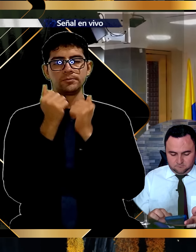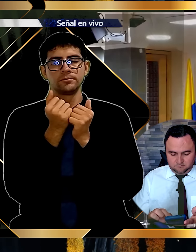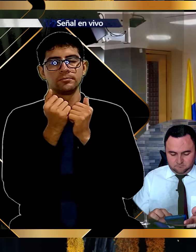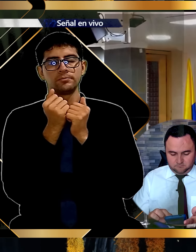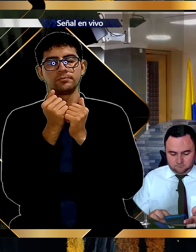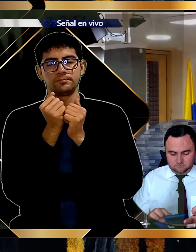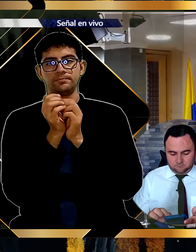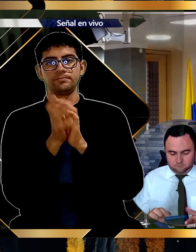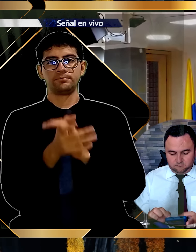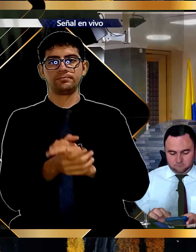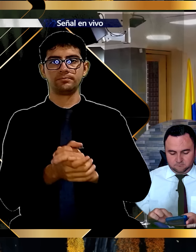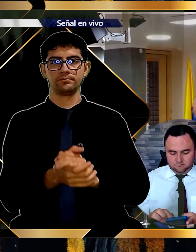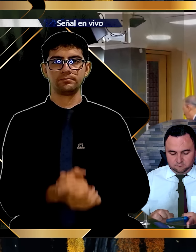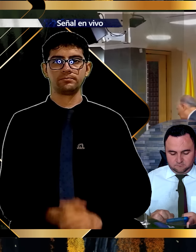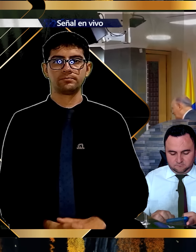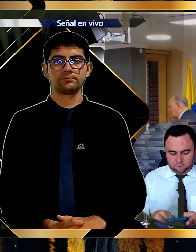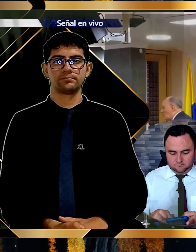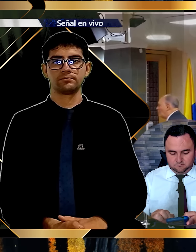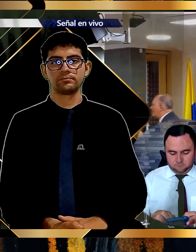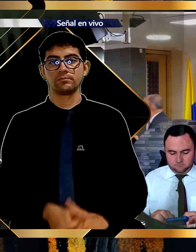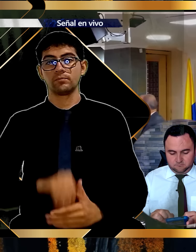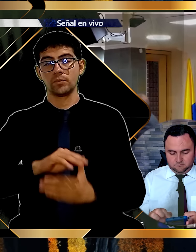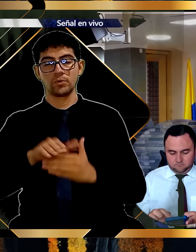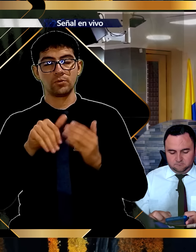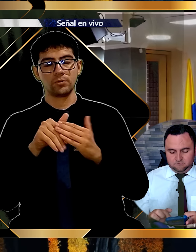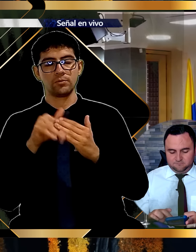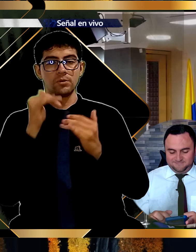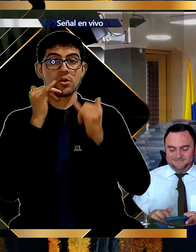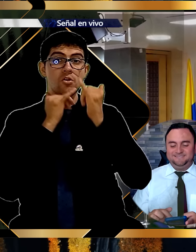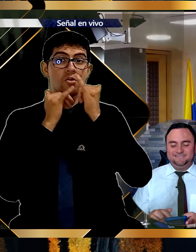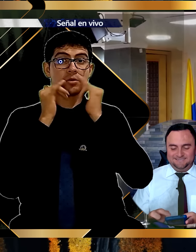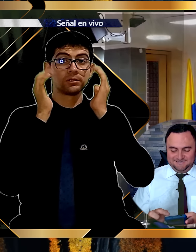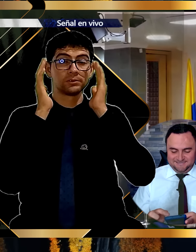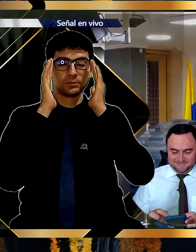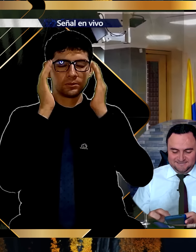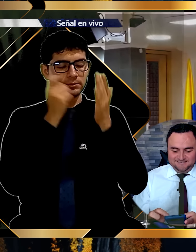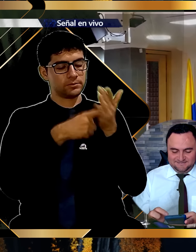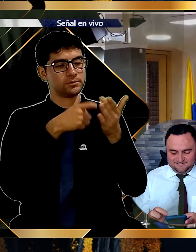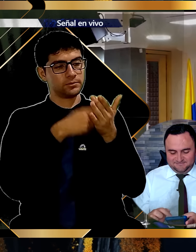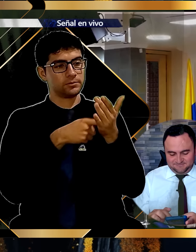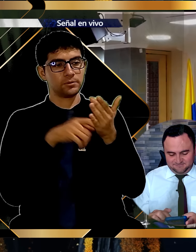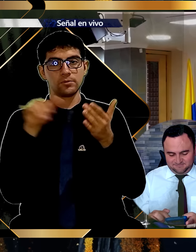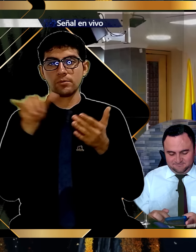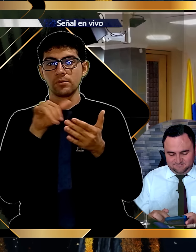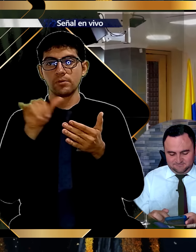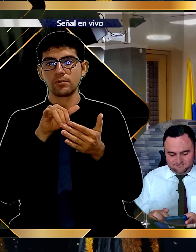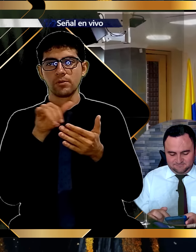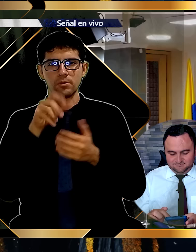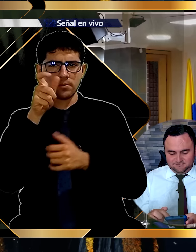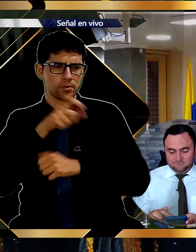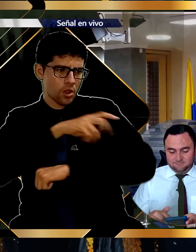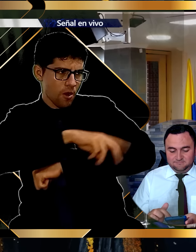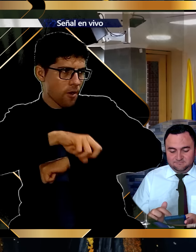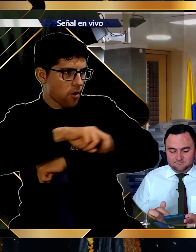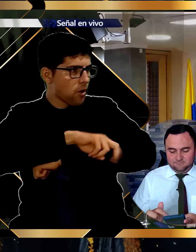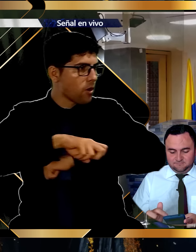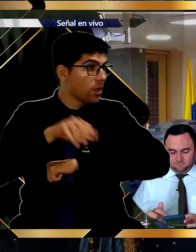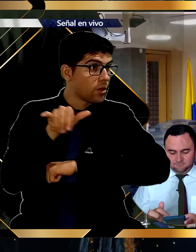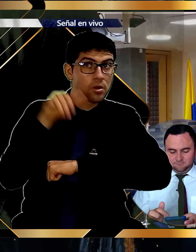que corregir todo esto. Es que nosotros, como ladrón en la noche, como ladrón en la noche. Ah, ese coro no sé quién nos lo